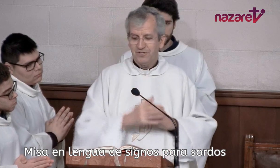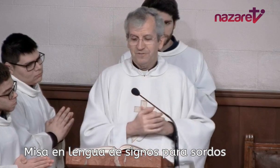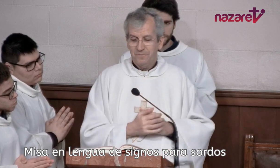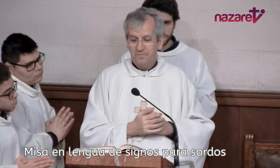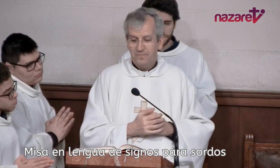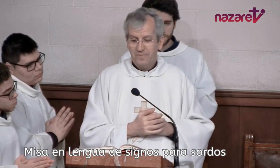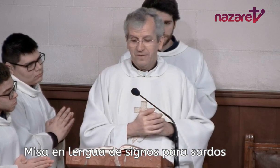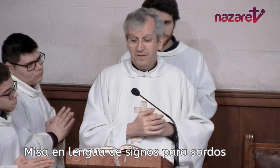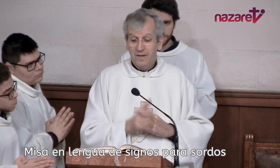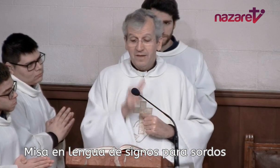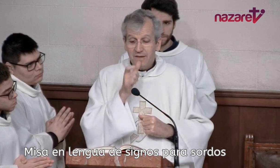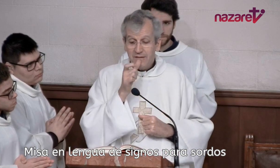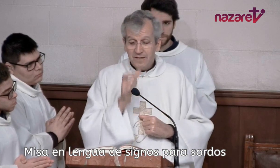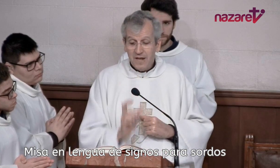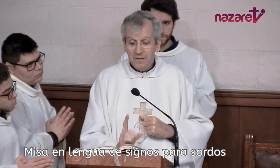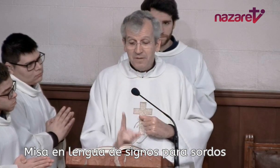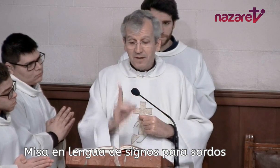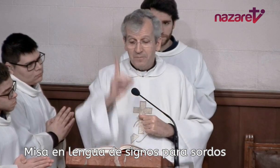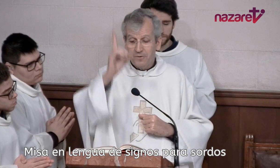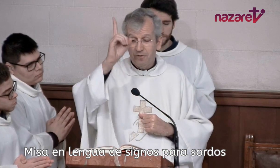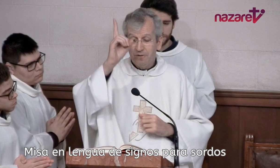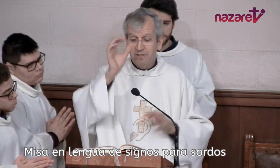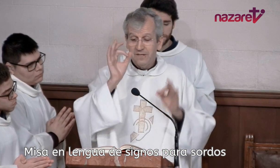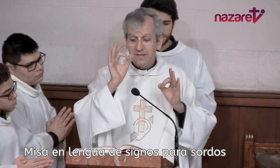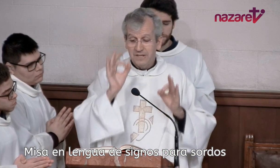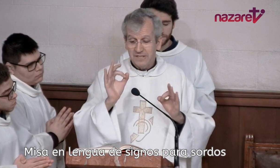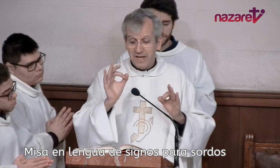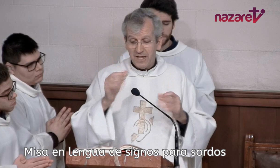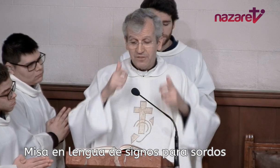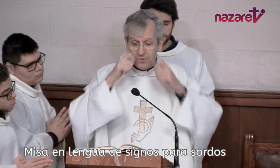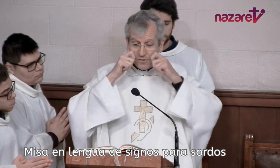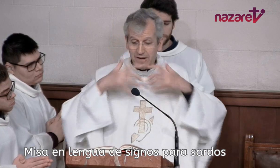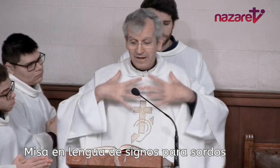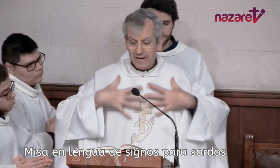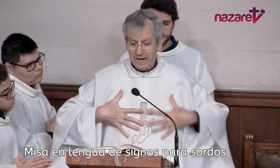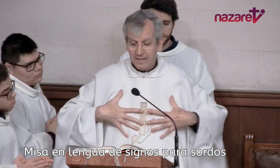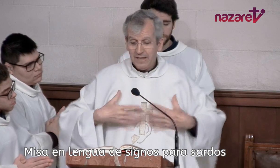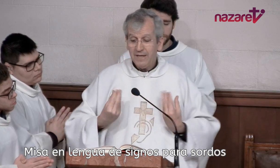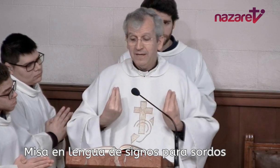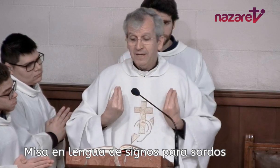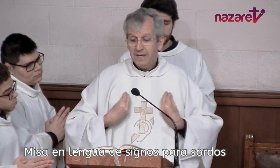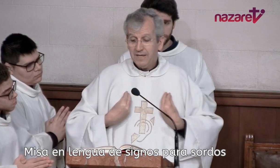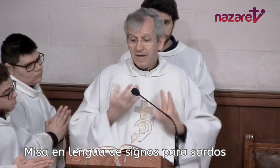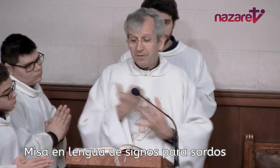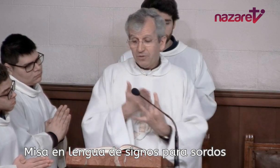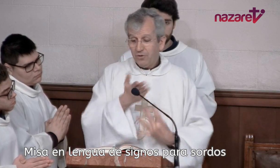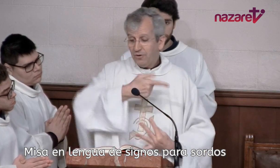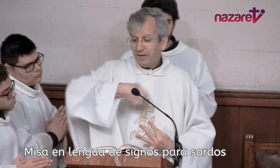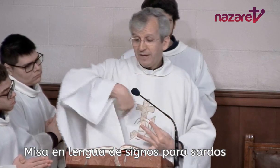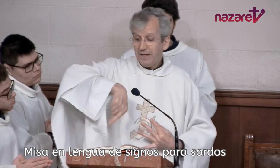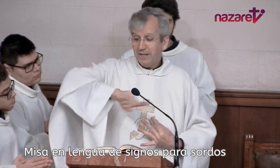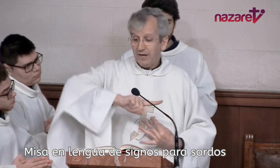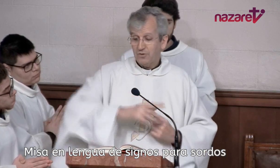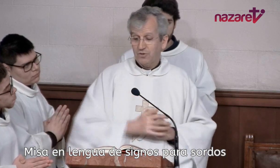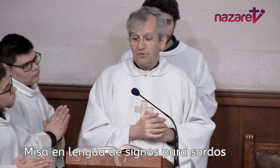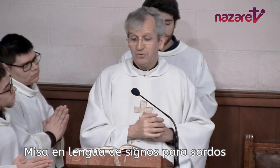Y el Verbo se hizo carne, y habitó entre nosotros.